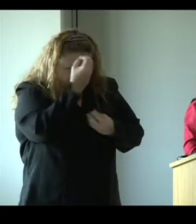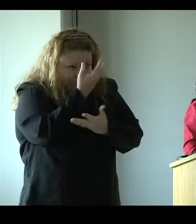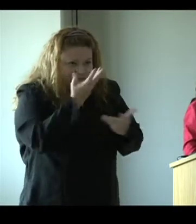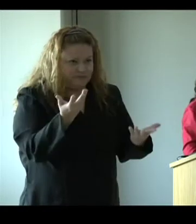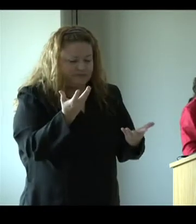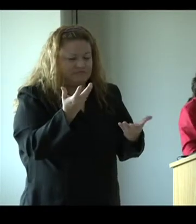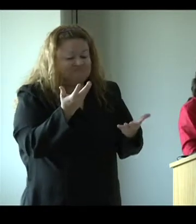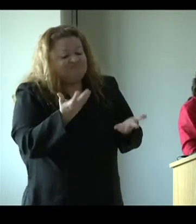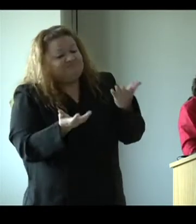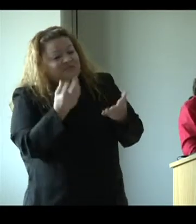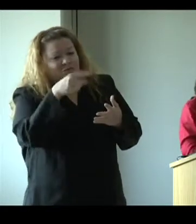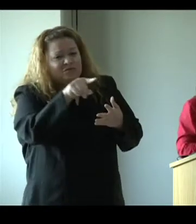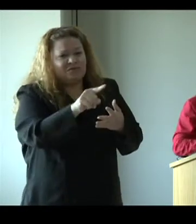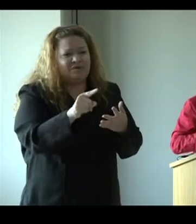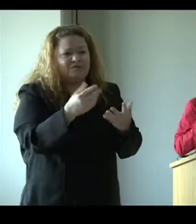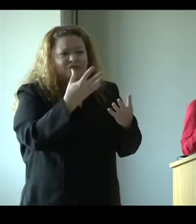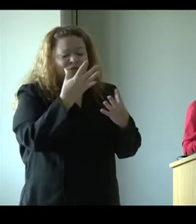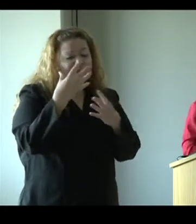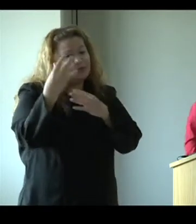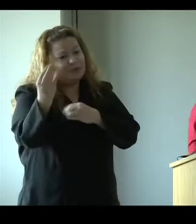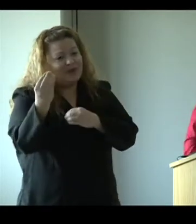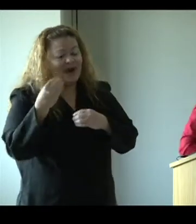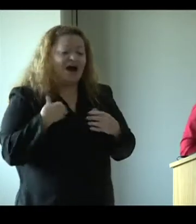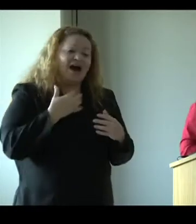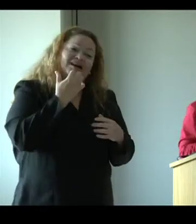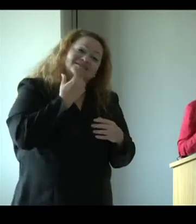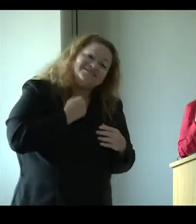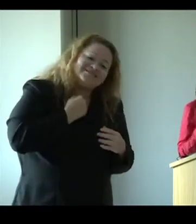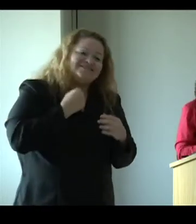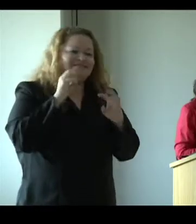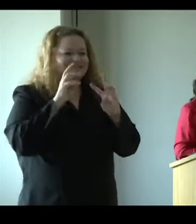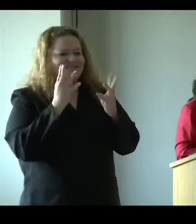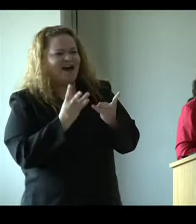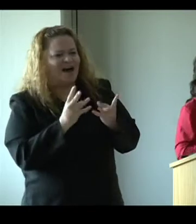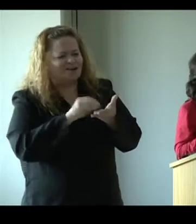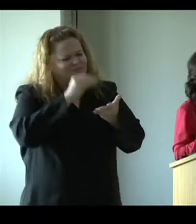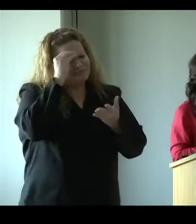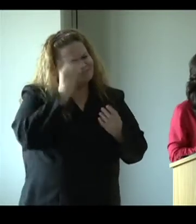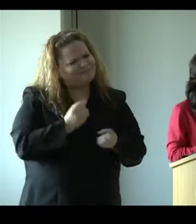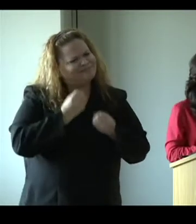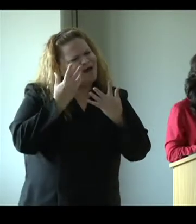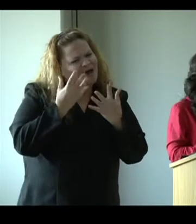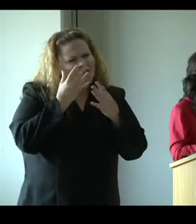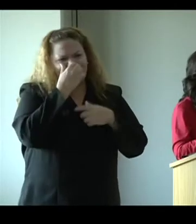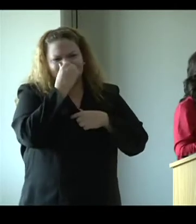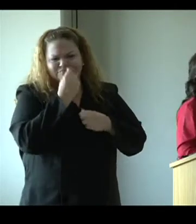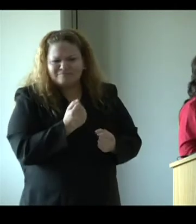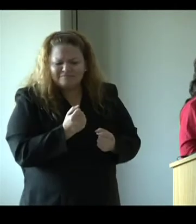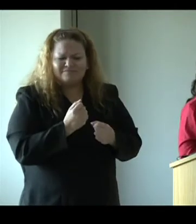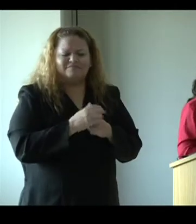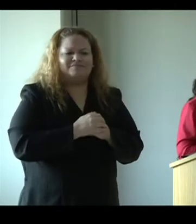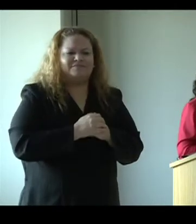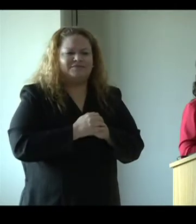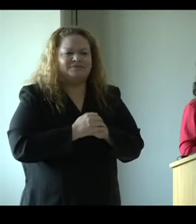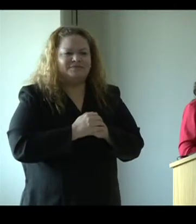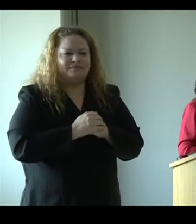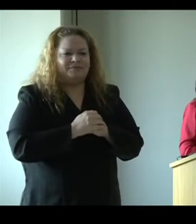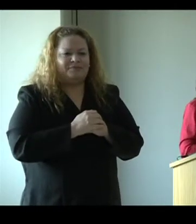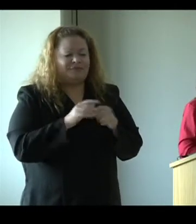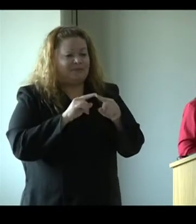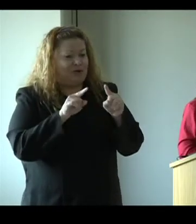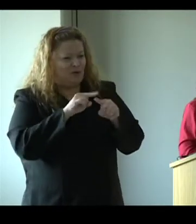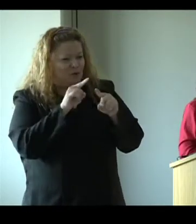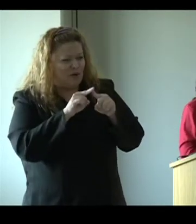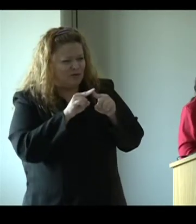a lo mejor ustedes se van de aquí y dicen que chévere esta conferencia me sirvió un montón está súper interesante es de mucha utilidad y cuando